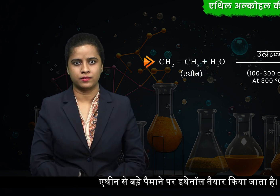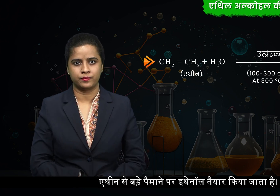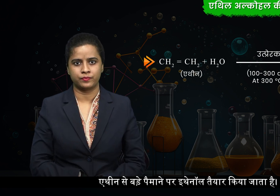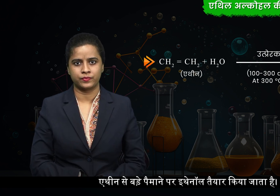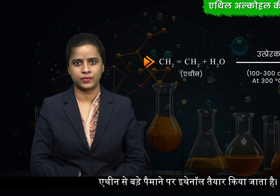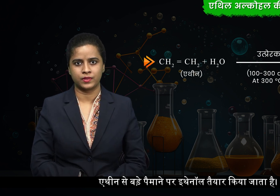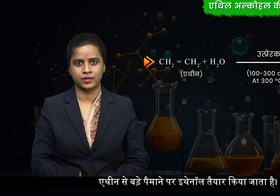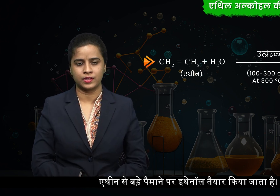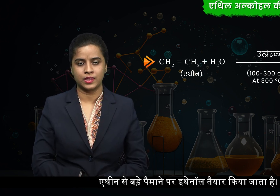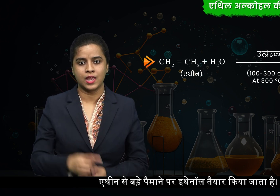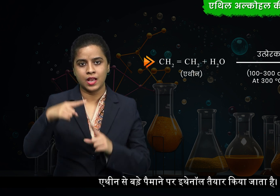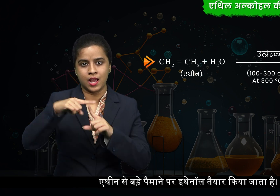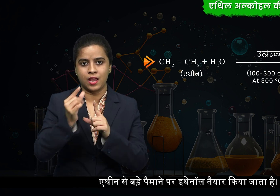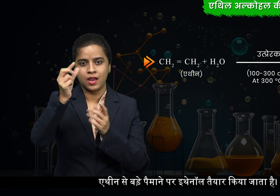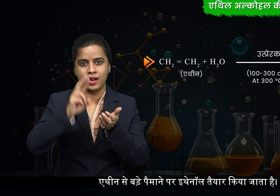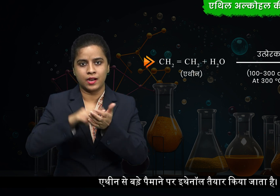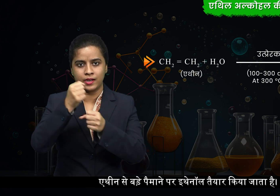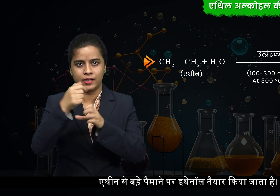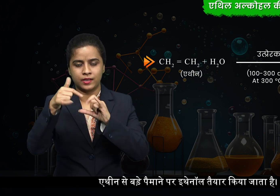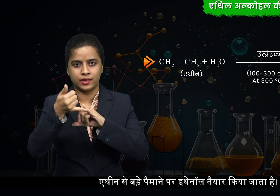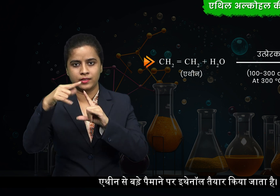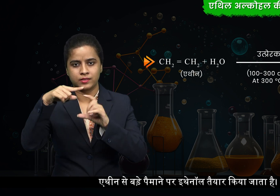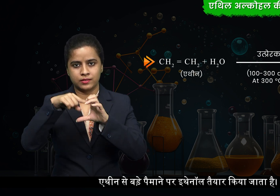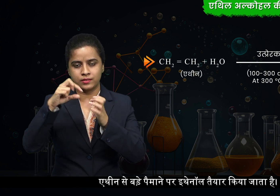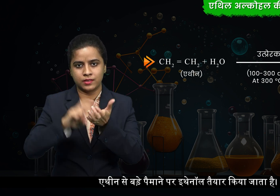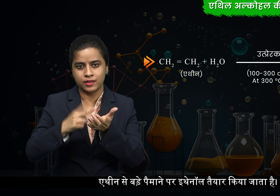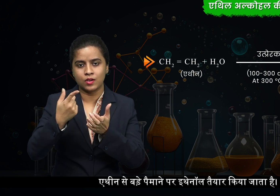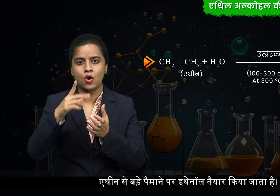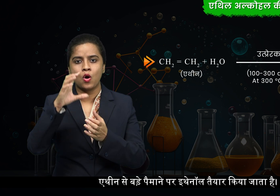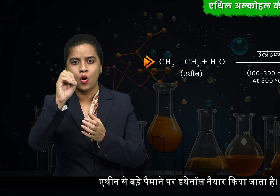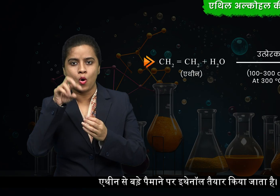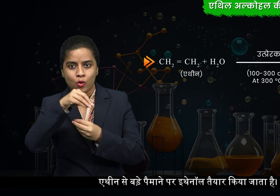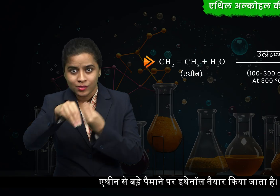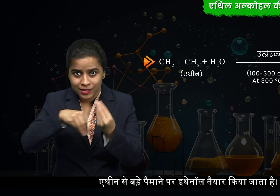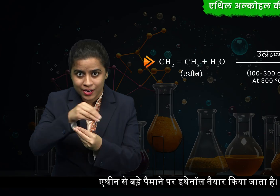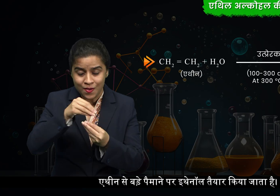एथीन से बड़े पैमानों पर इथेनॉल तैयार किया जाता है।